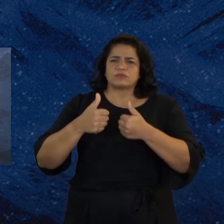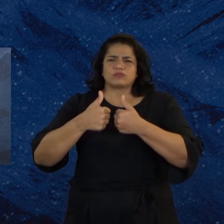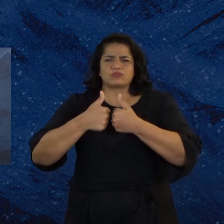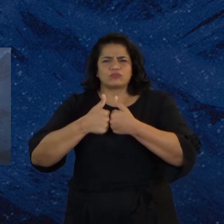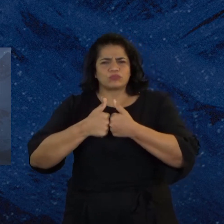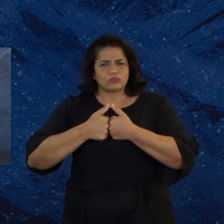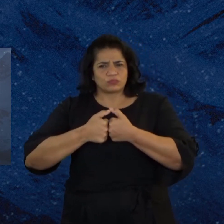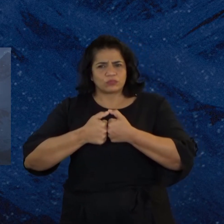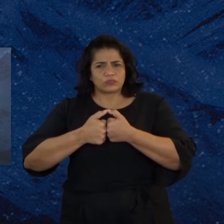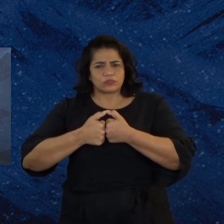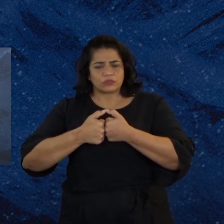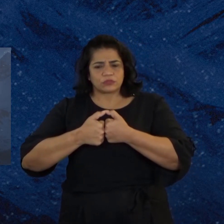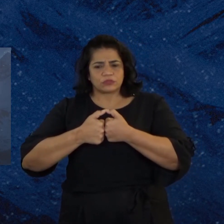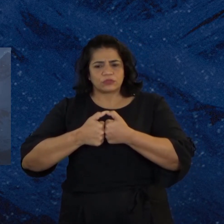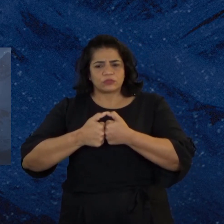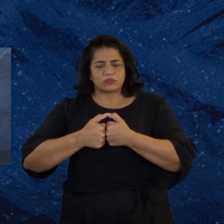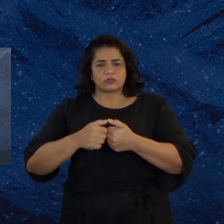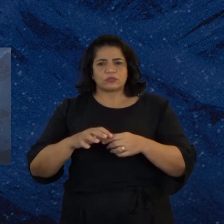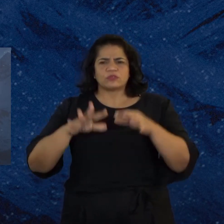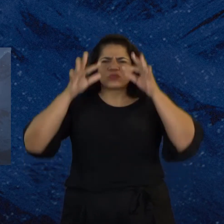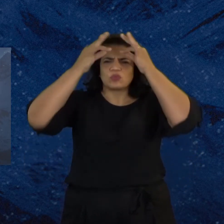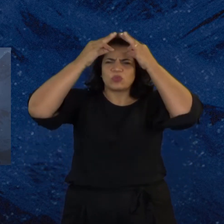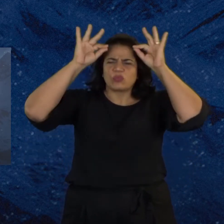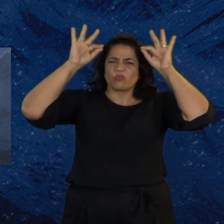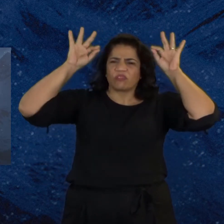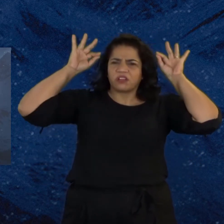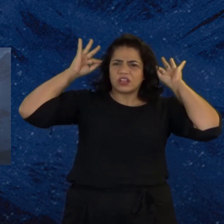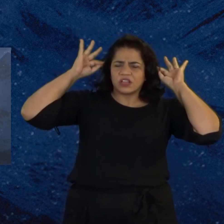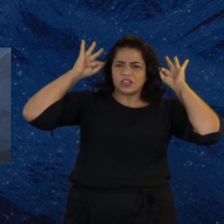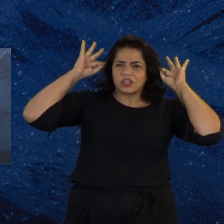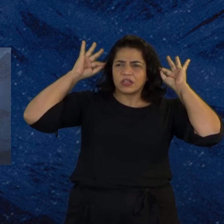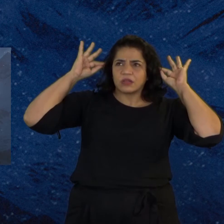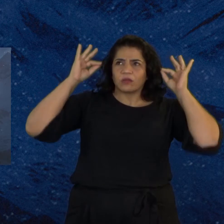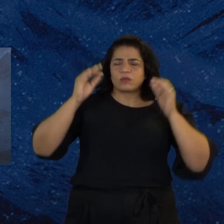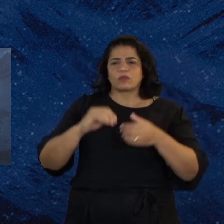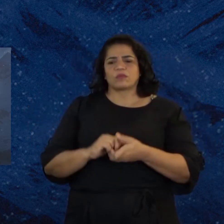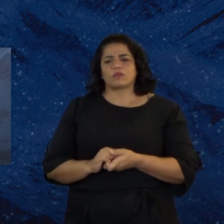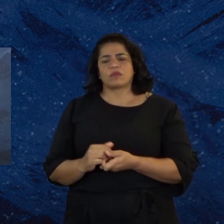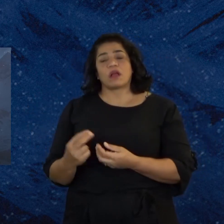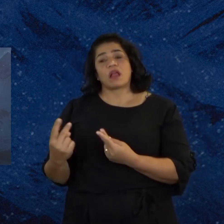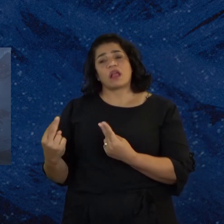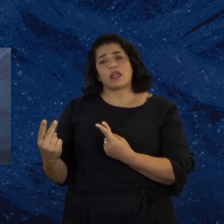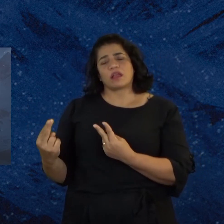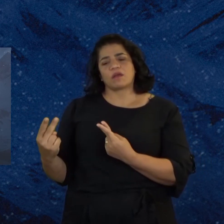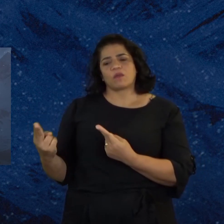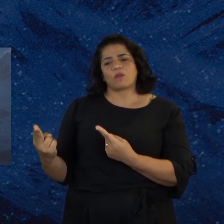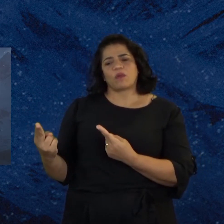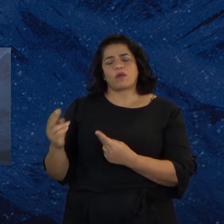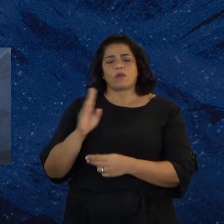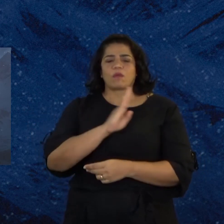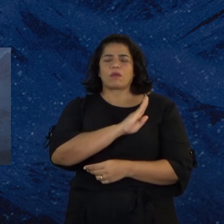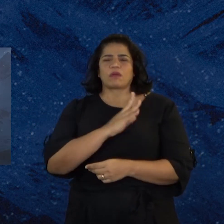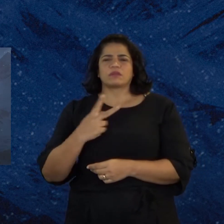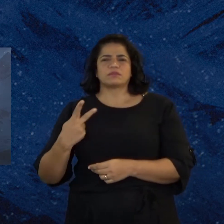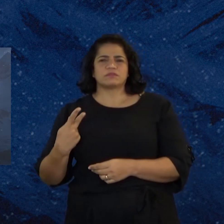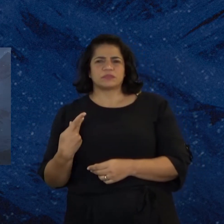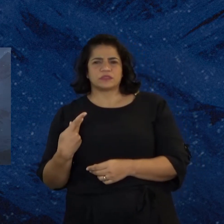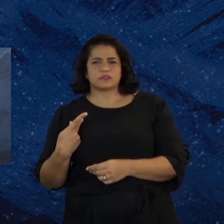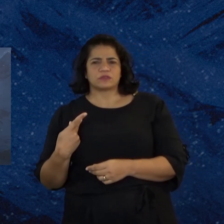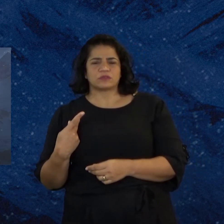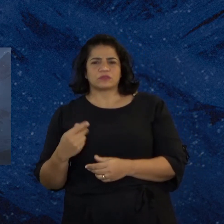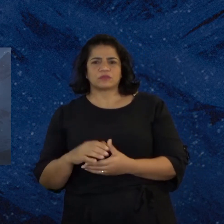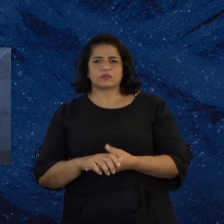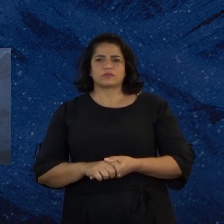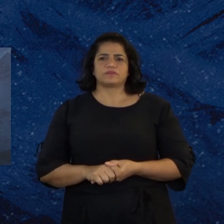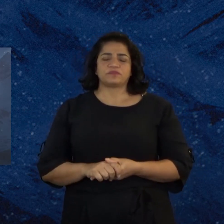hilasterion. Em Hebreus 8:12 também tem a mesma palavra. É o lugar de sacrifício. E esse lugar